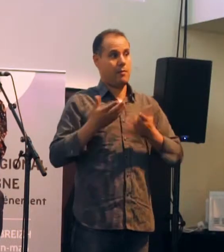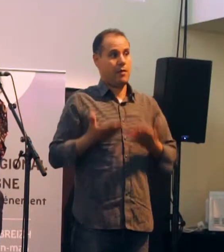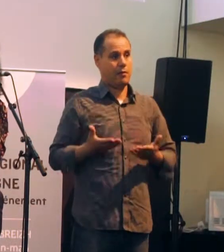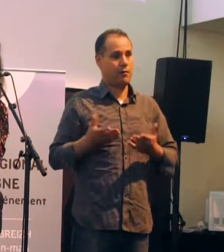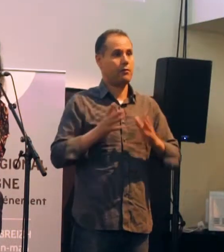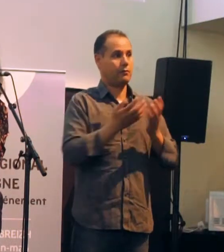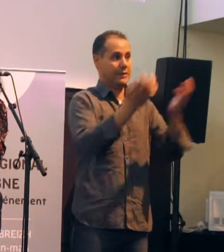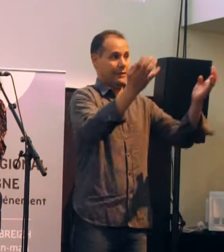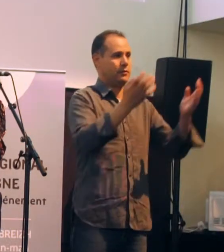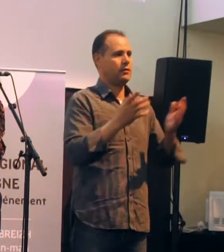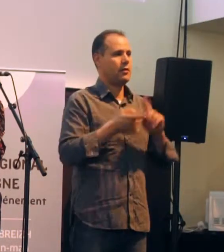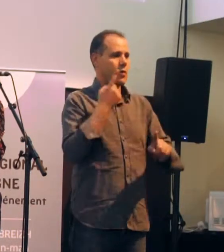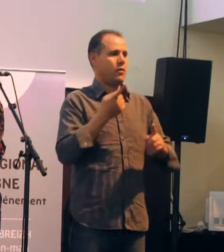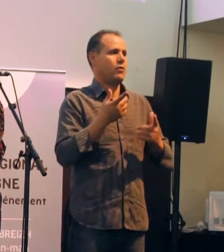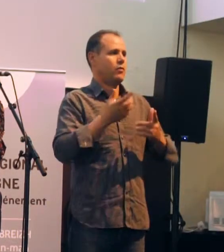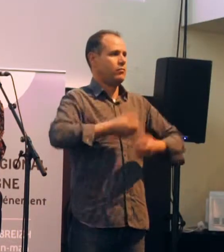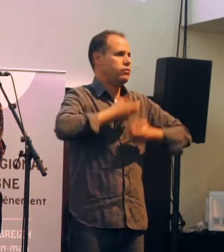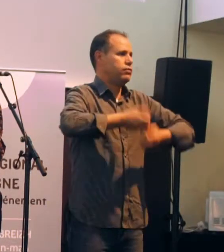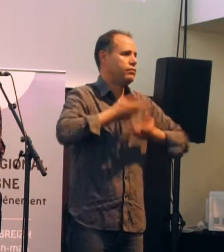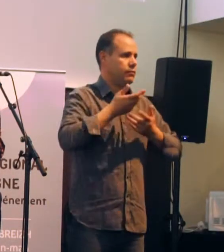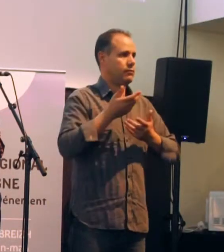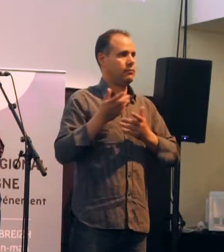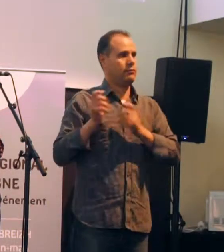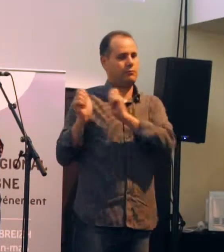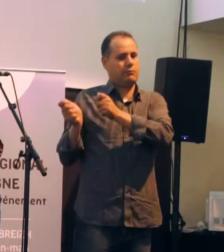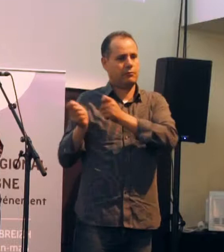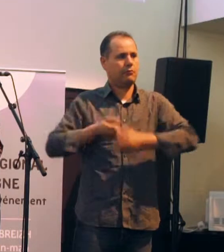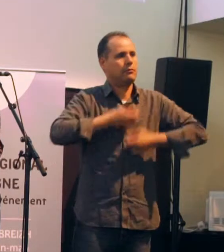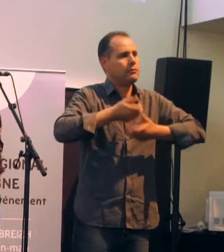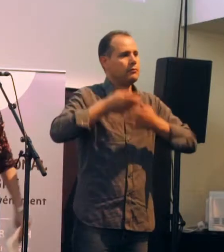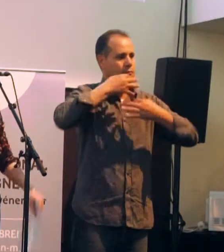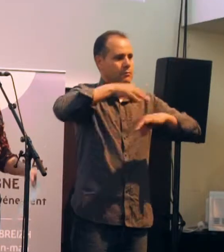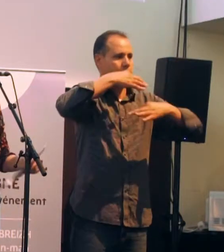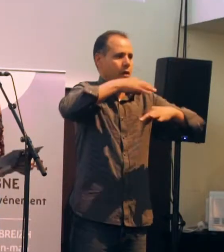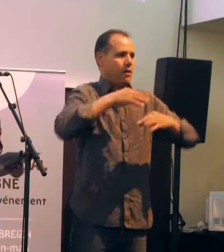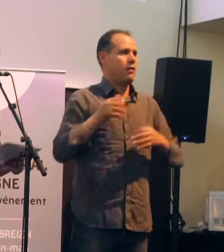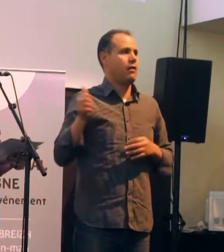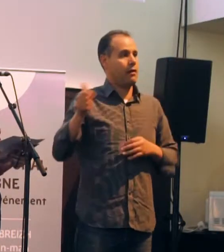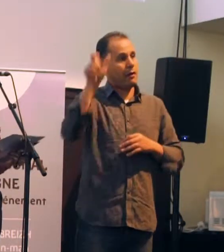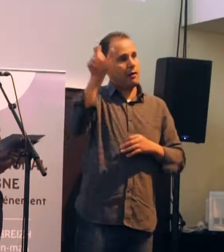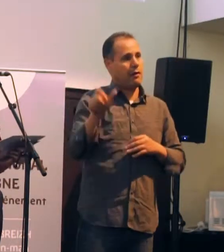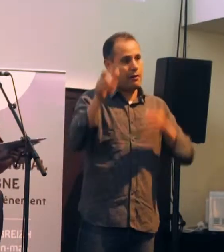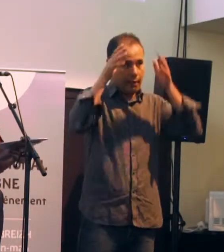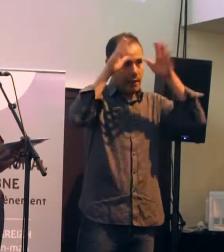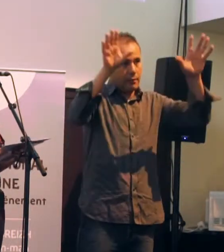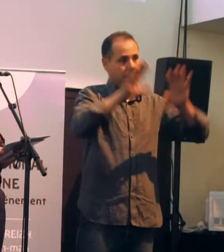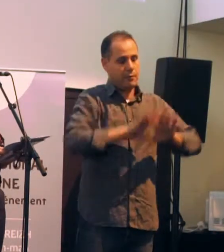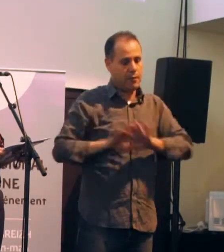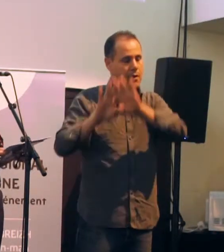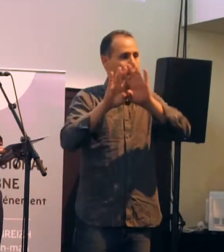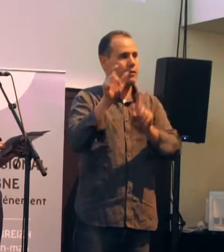événementiel où vous êtes si présents, de, en tout cas, donner cet espace et ce temps de parole à Rennes Métropole, en la personne